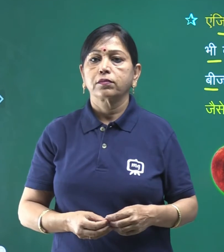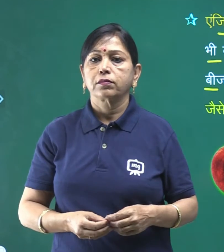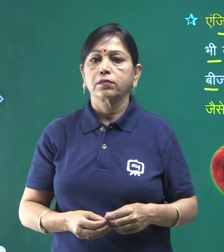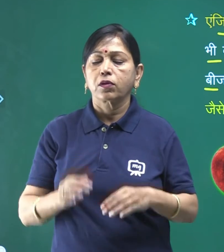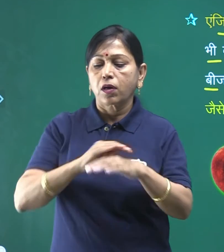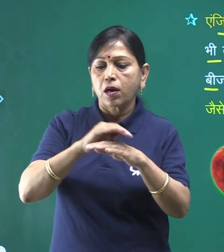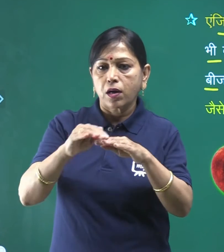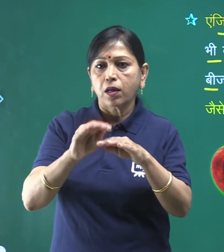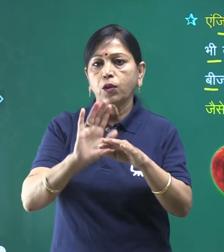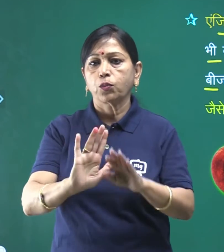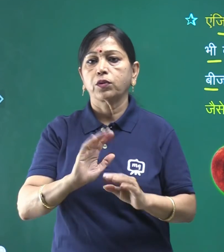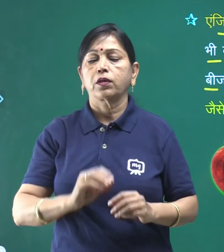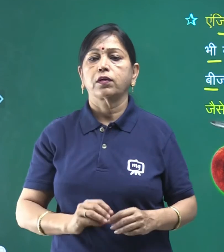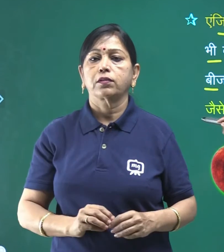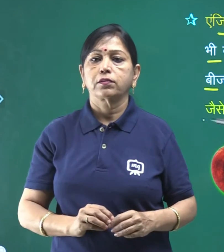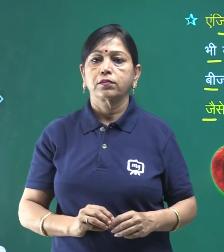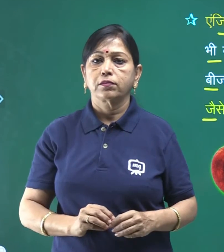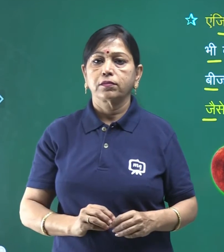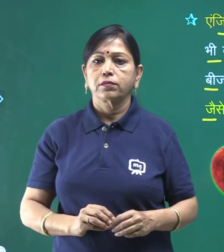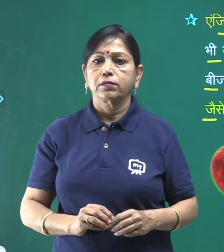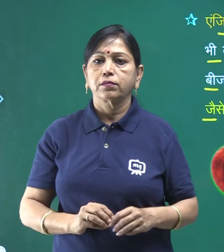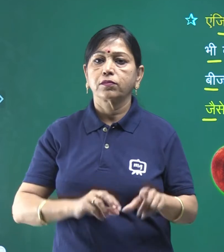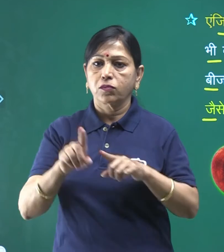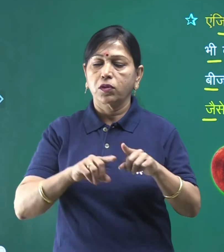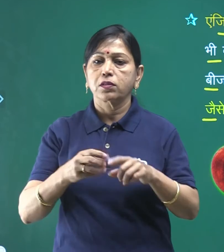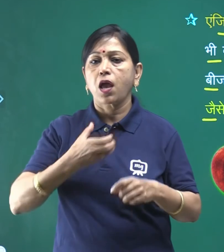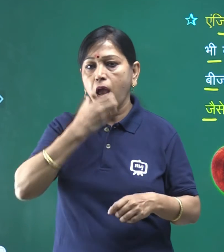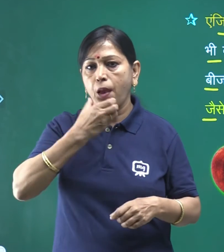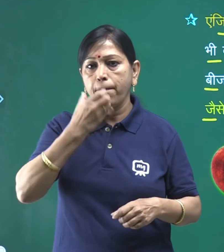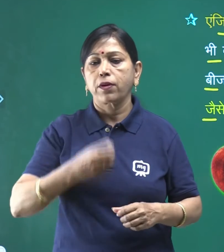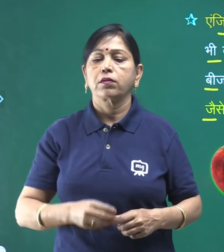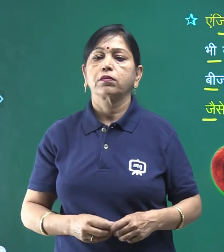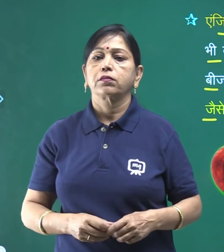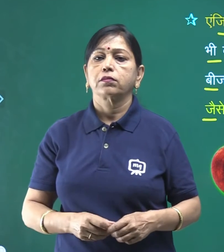ढके होते हैं, जैसे सेब,